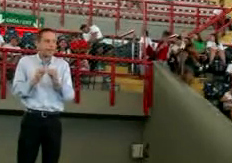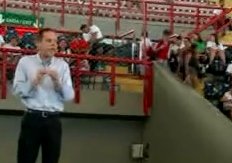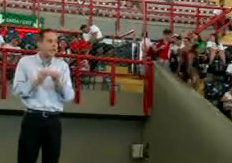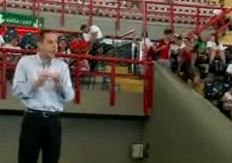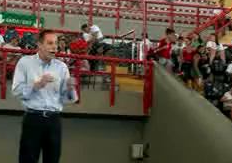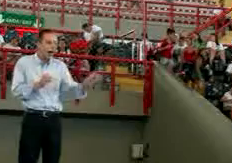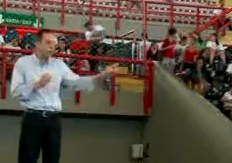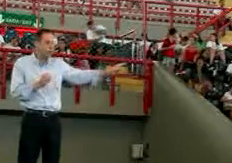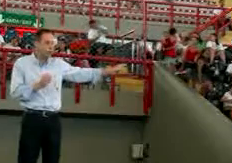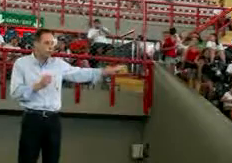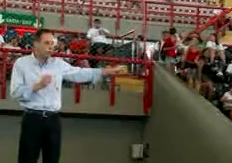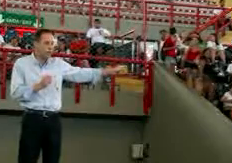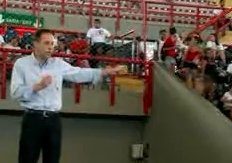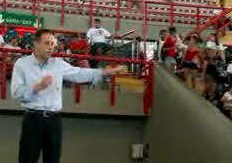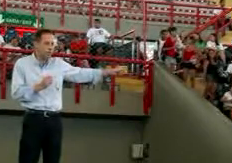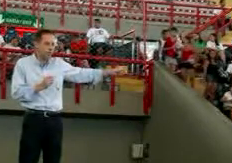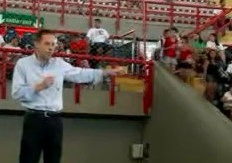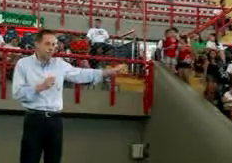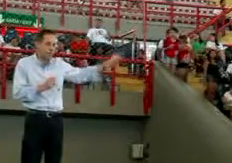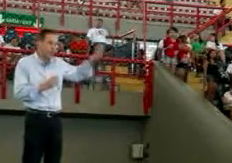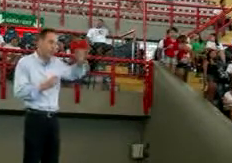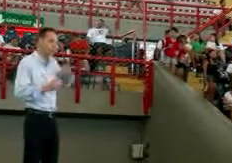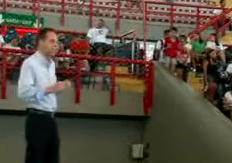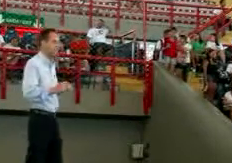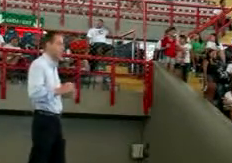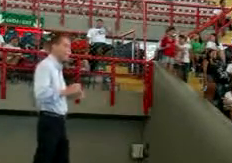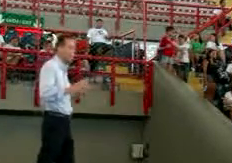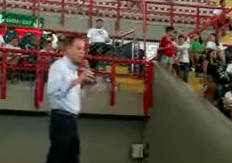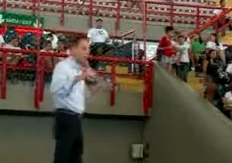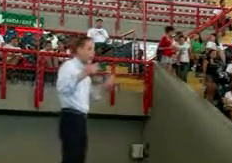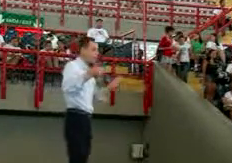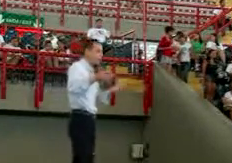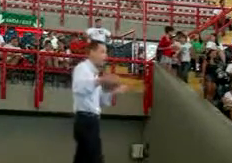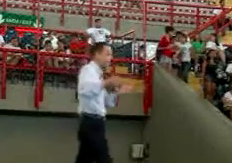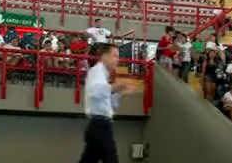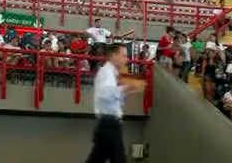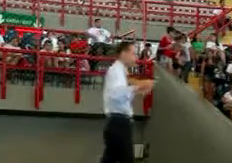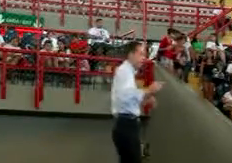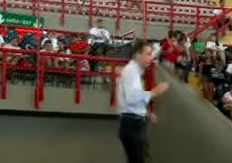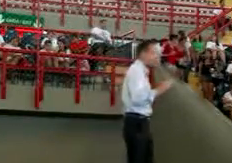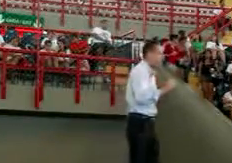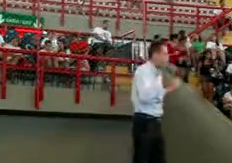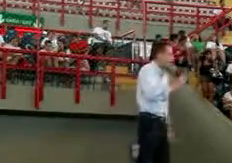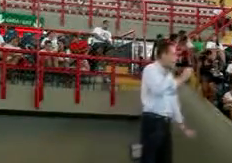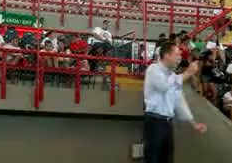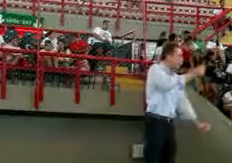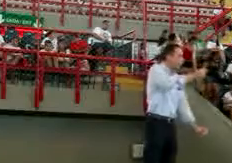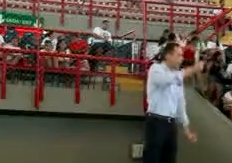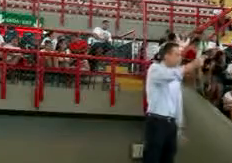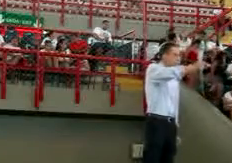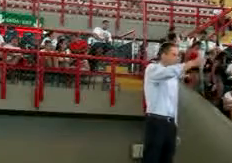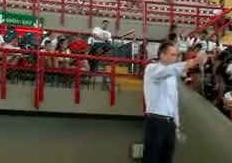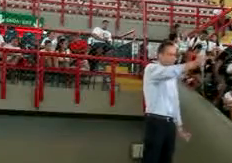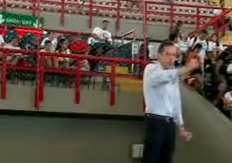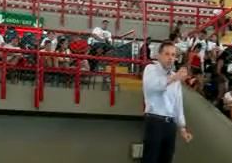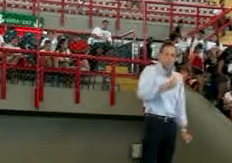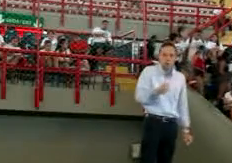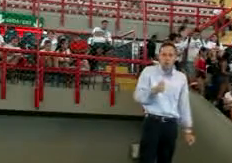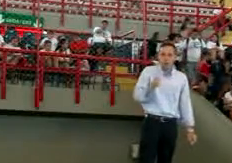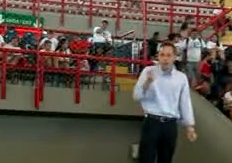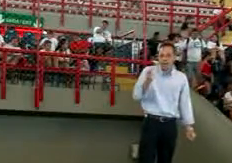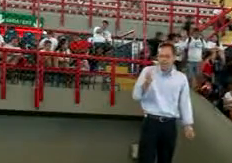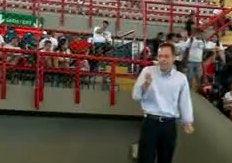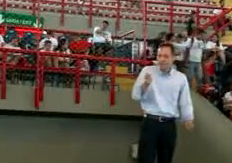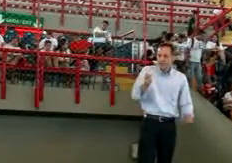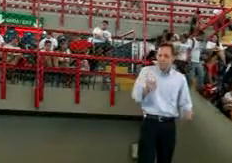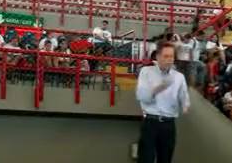vão se aliar a nosotros hermanos argentinos. Não existia a Argentina ainda, era apenas a República das Províncias Unidas